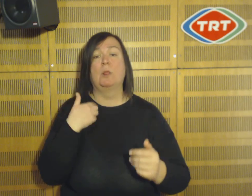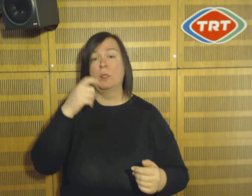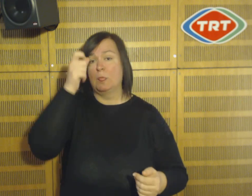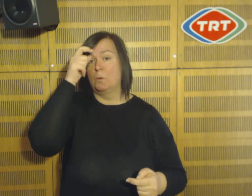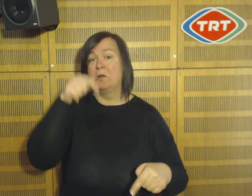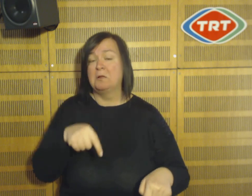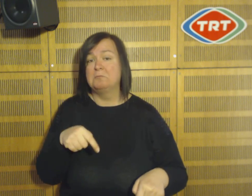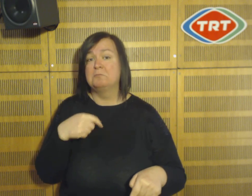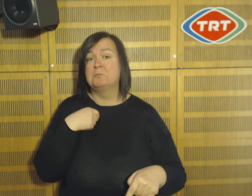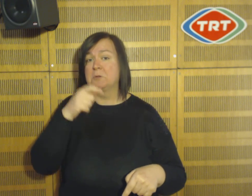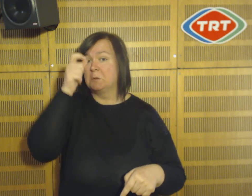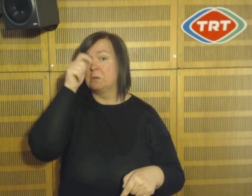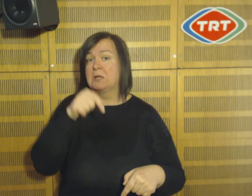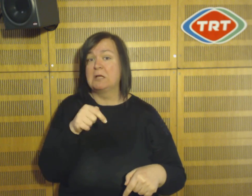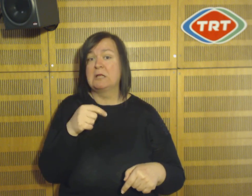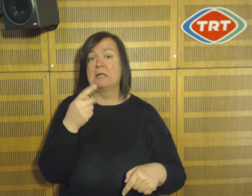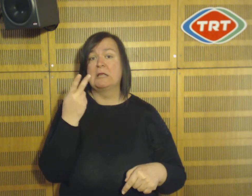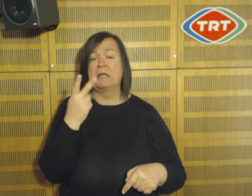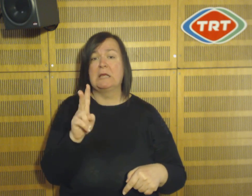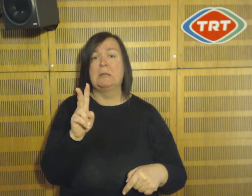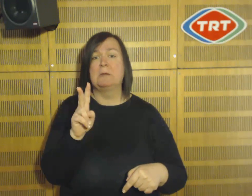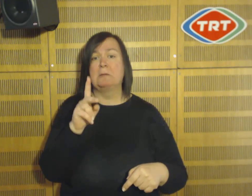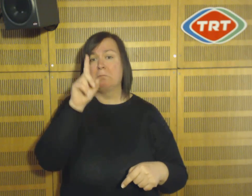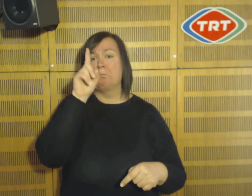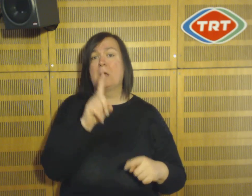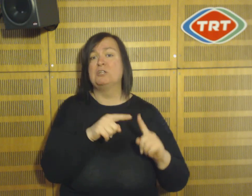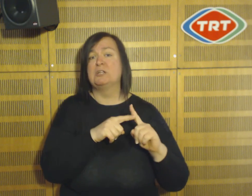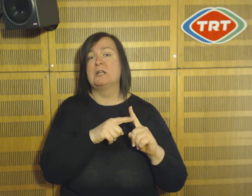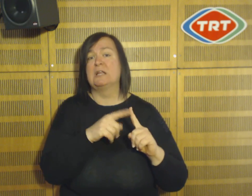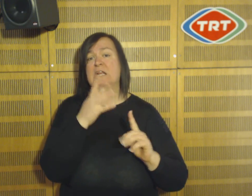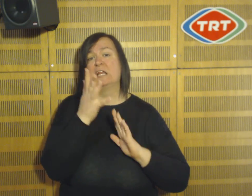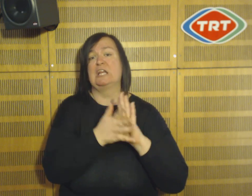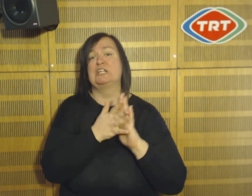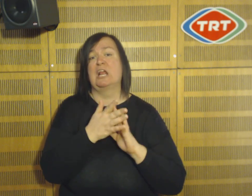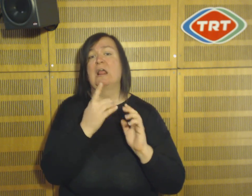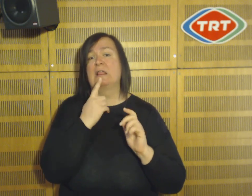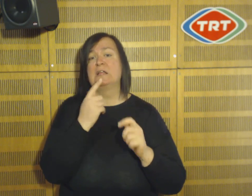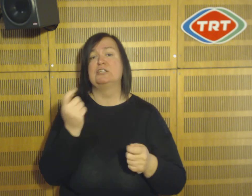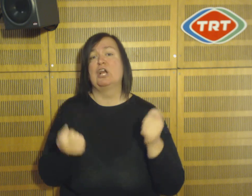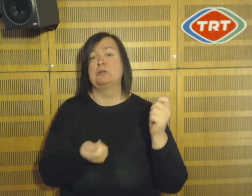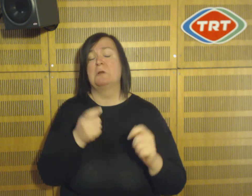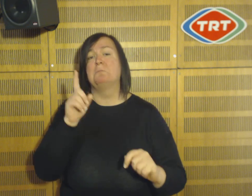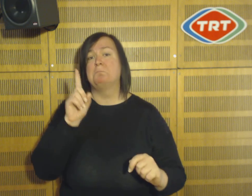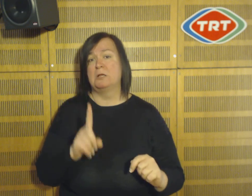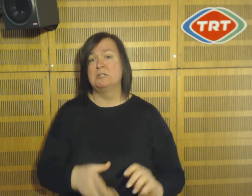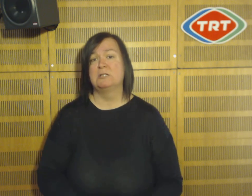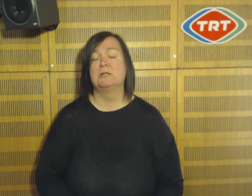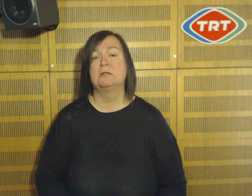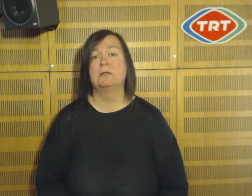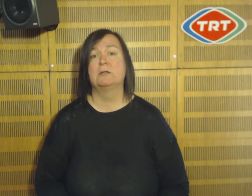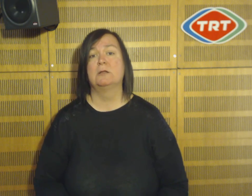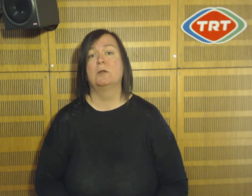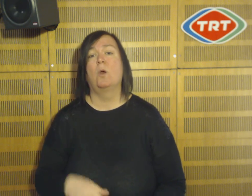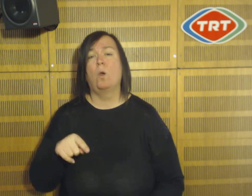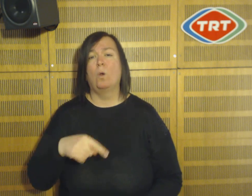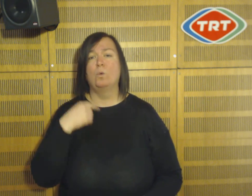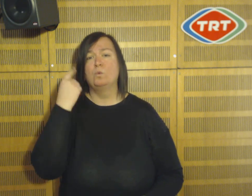geldiğimizde Türkiye'de yaklaşık 2000'li yılların başlarında işaret çalışmalar başladı O yüzden süre açısından